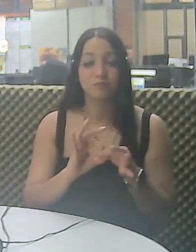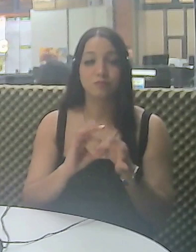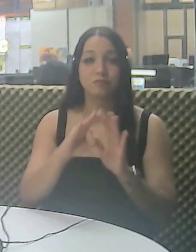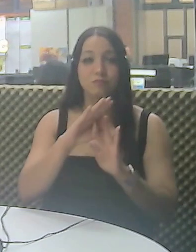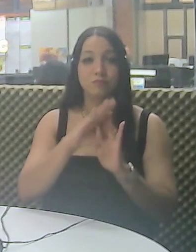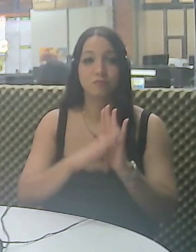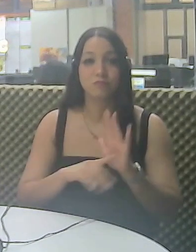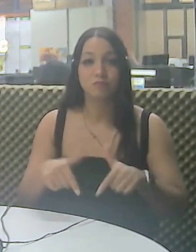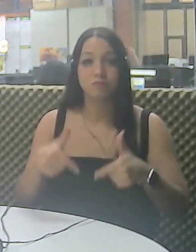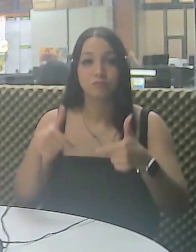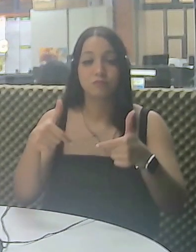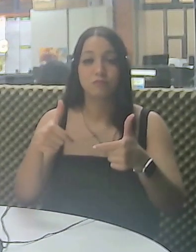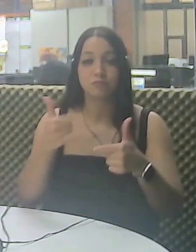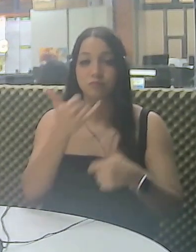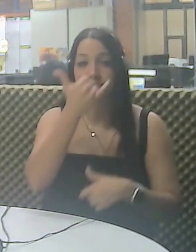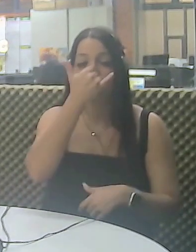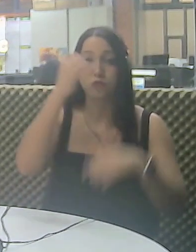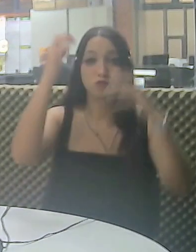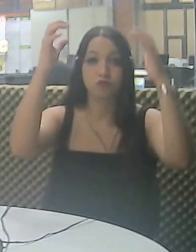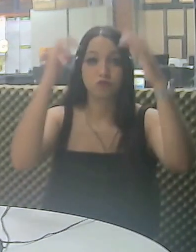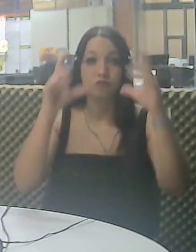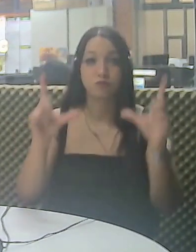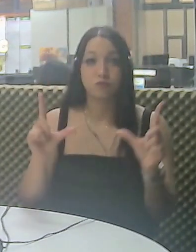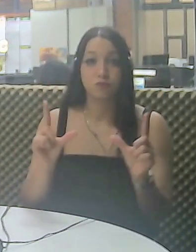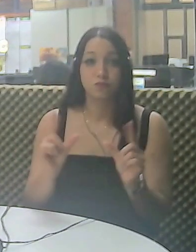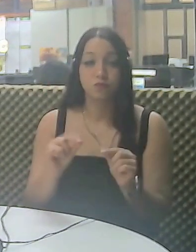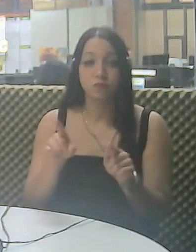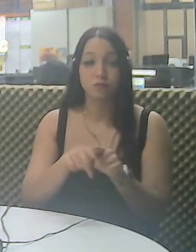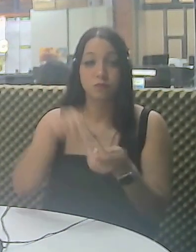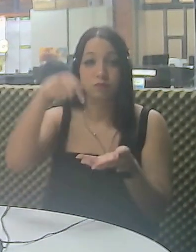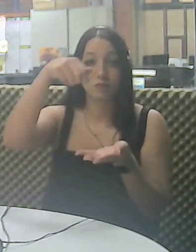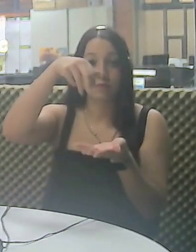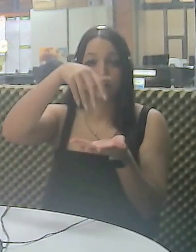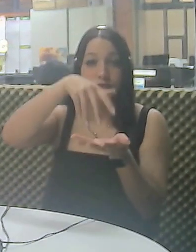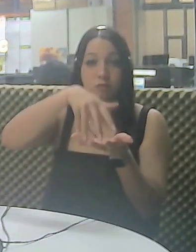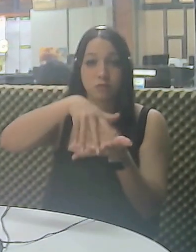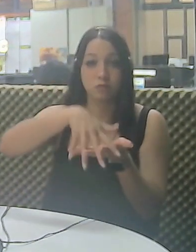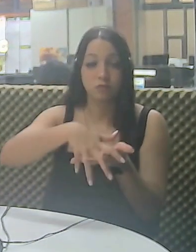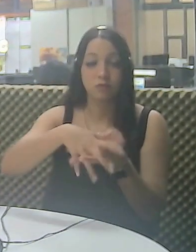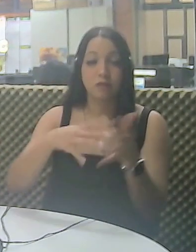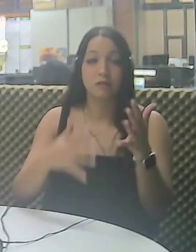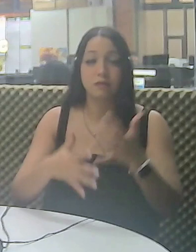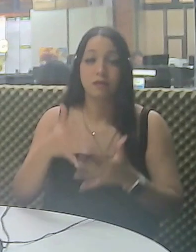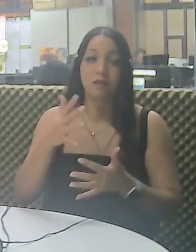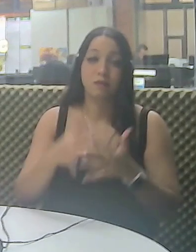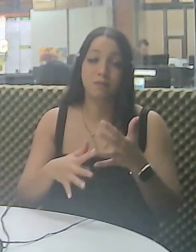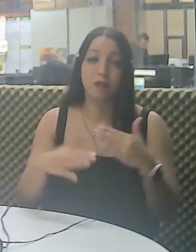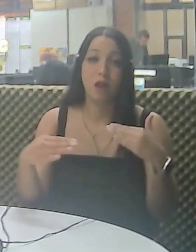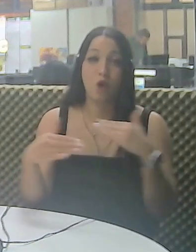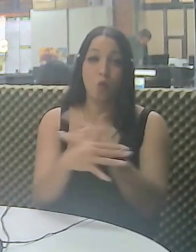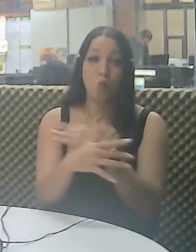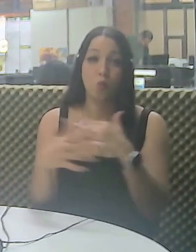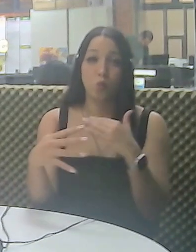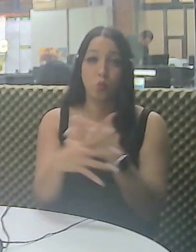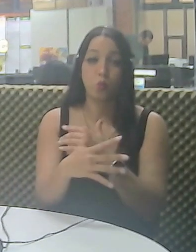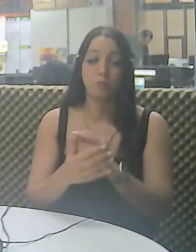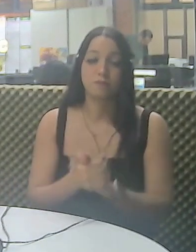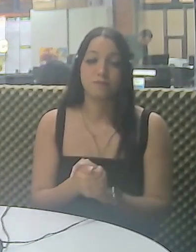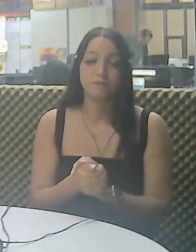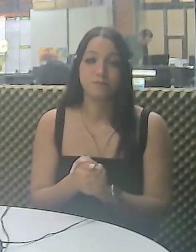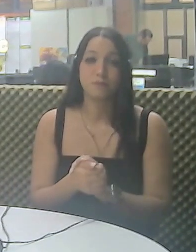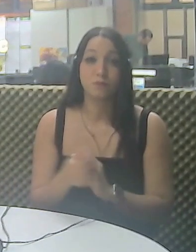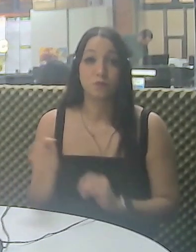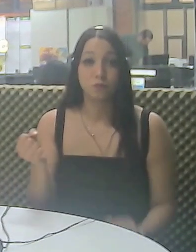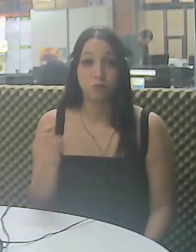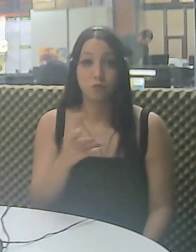para minimizar os impactos das chuvas e da impermeabilização de solo que afetam diretamente a Avenida Rondon Pacheco. O